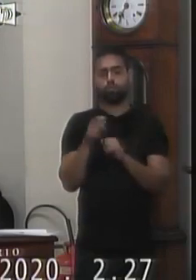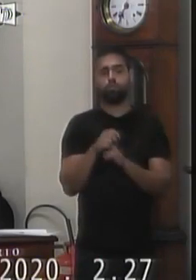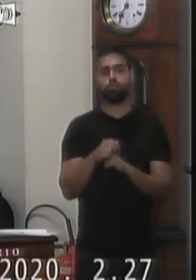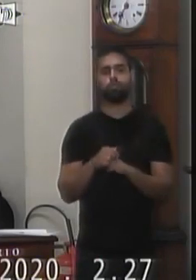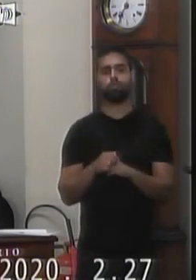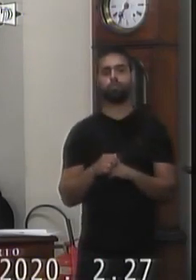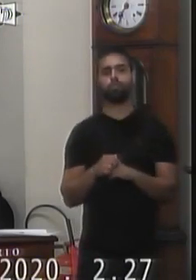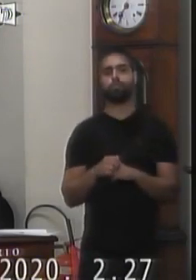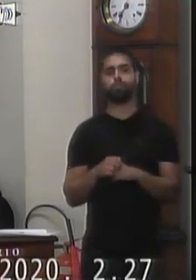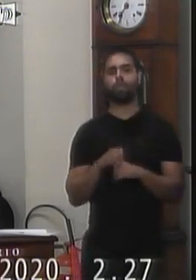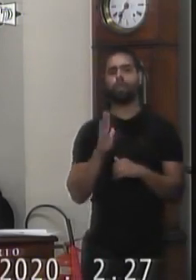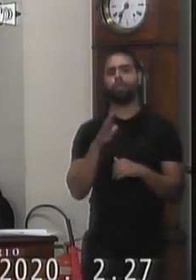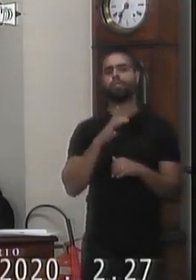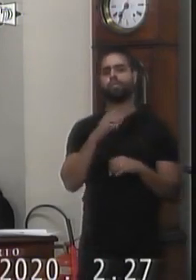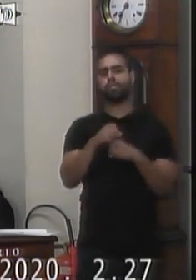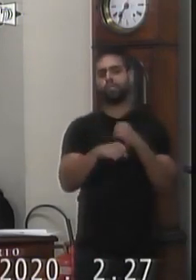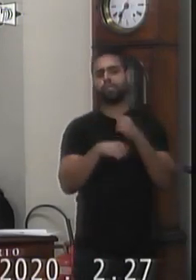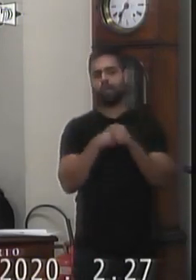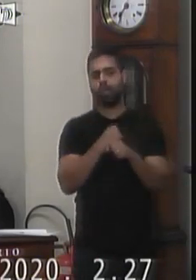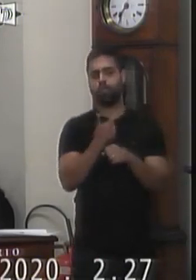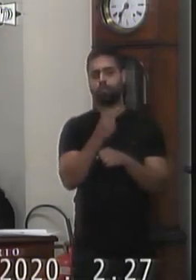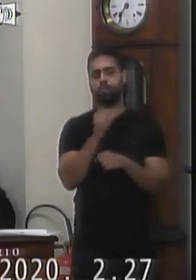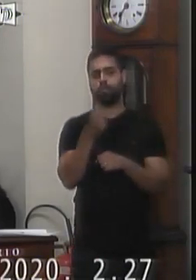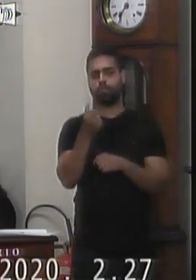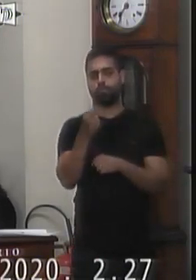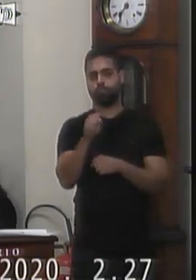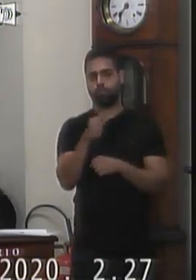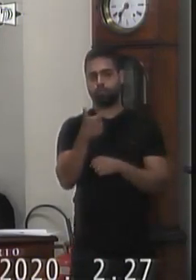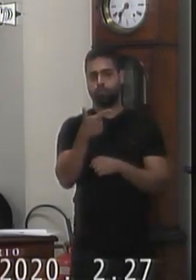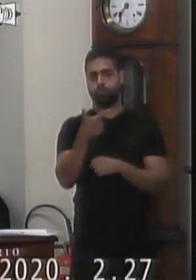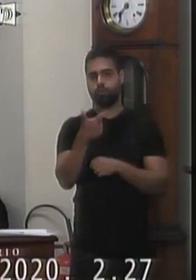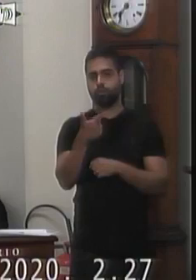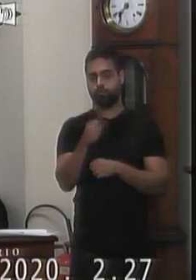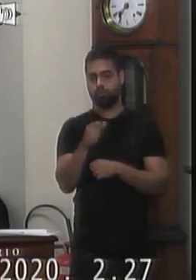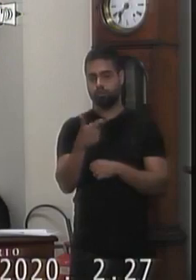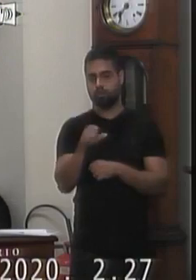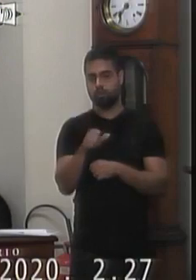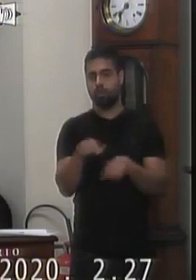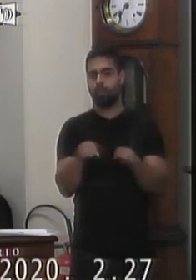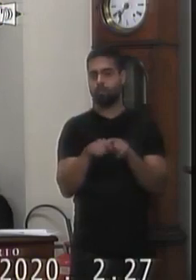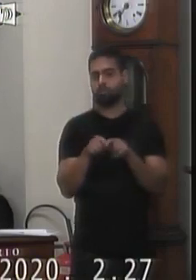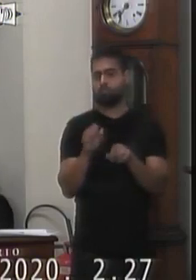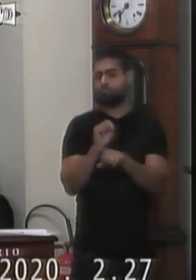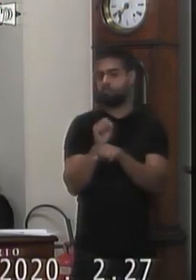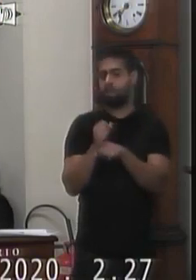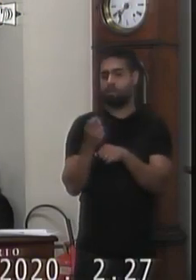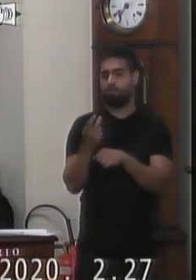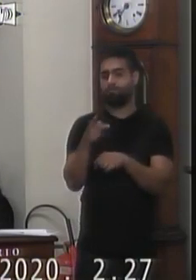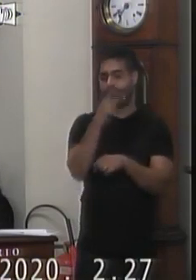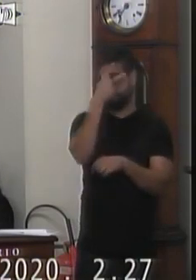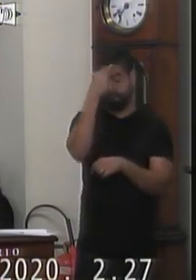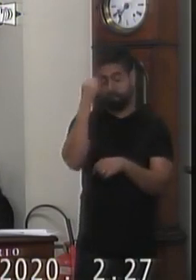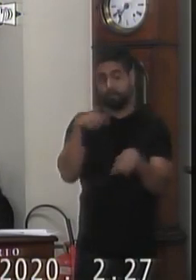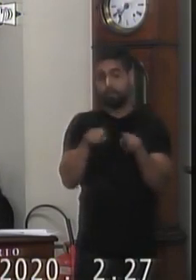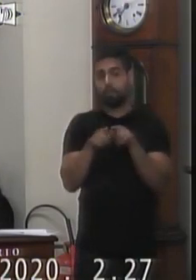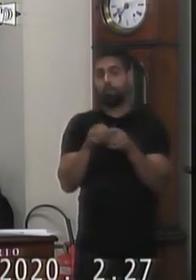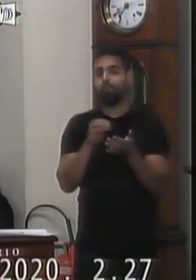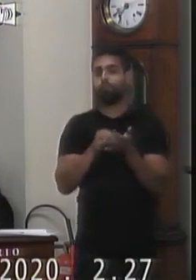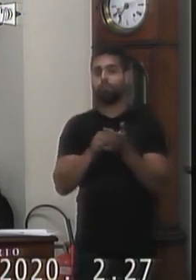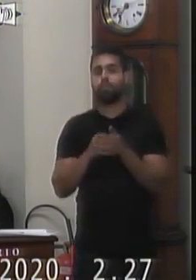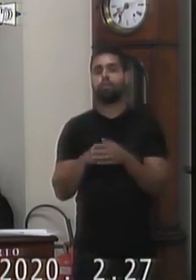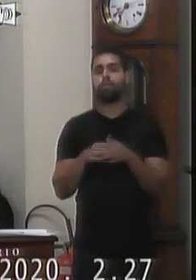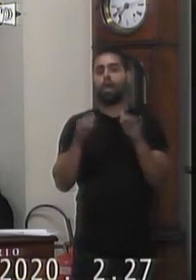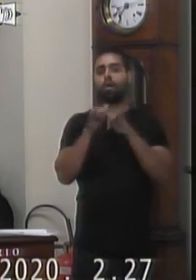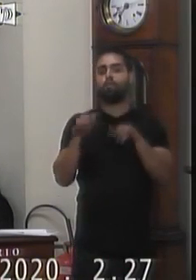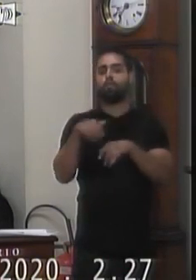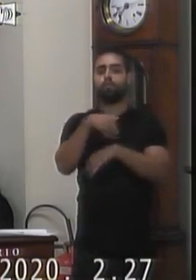financeiros. Passados os anos 2018 e 2019, os moradores aguardaram qualquer tipo de manifestação por parte do Executivo, que então anunciou